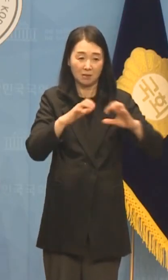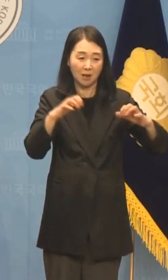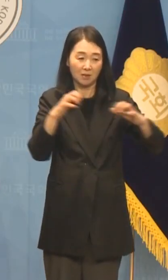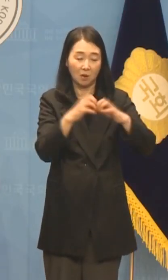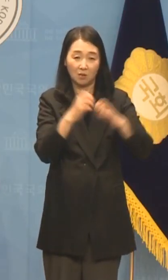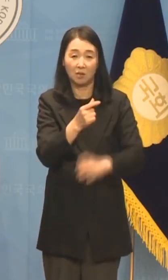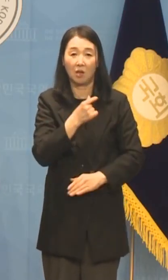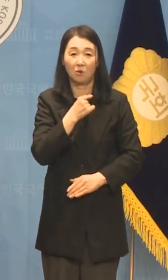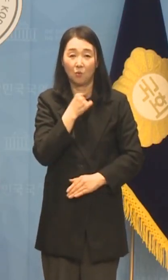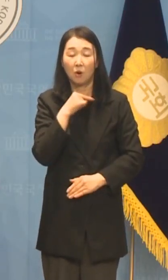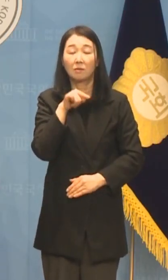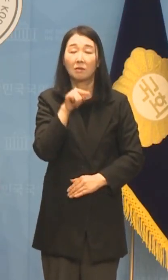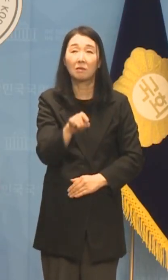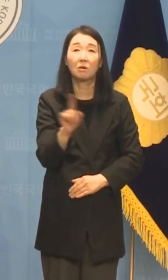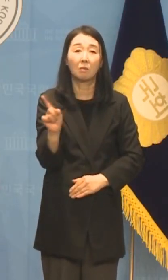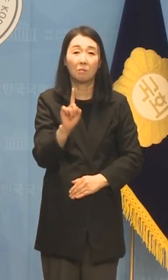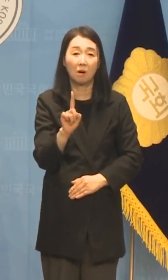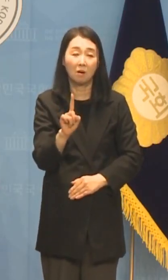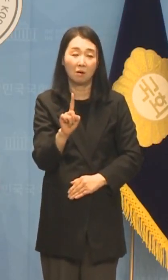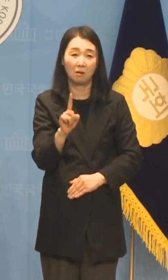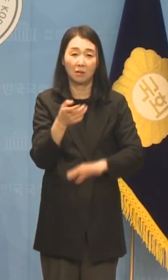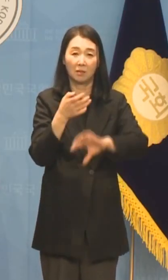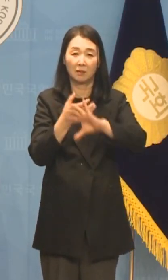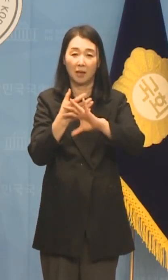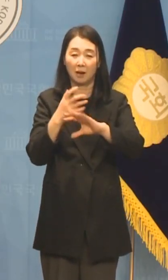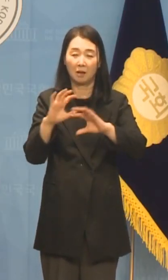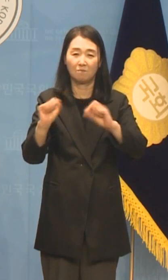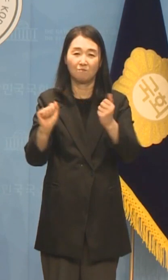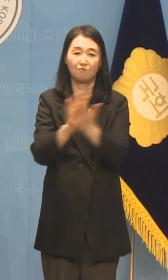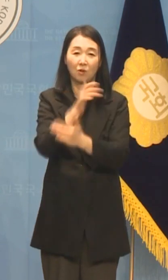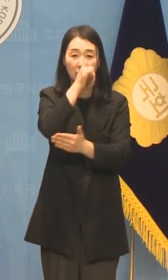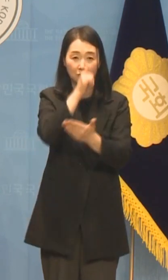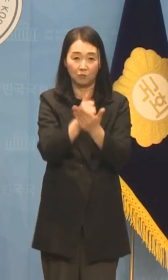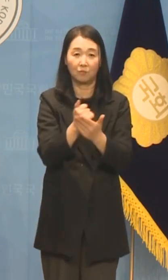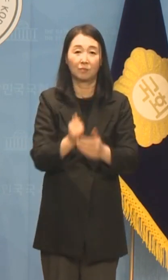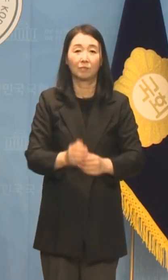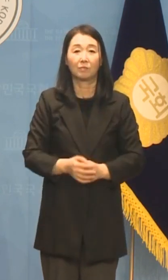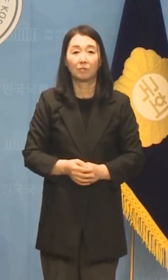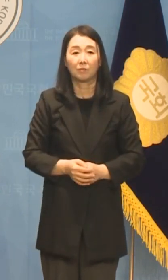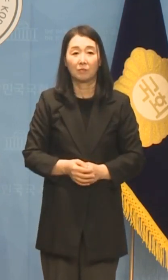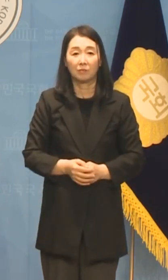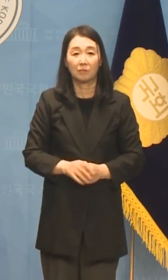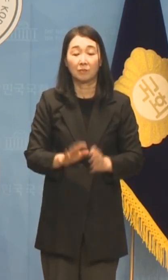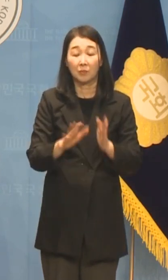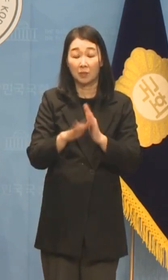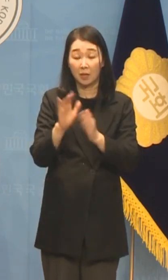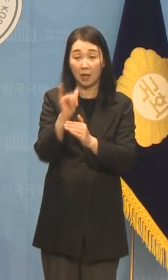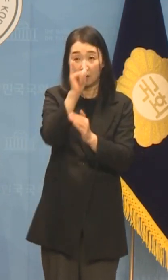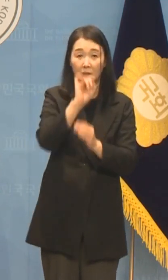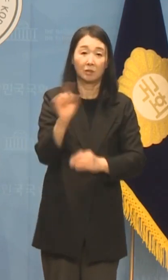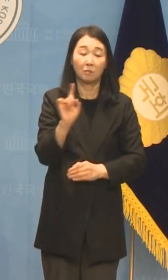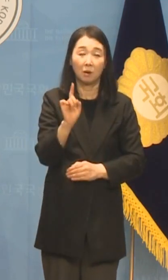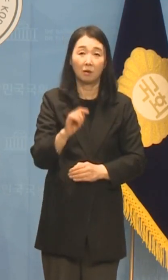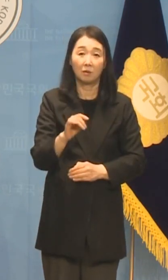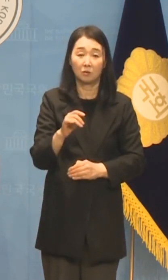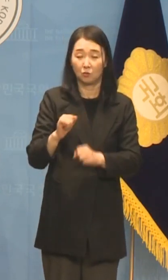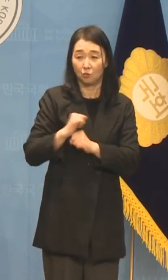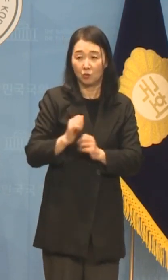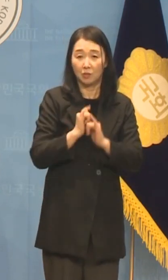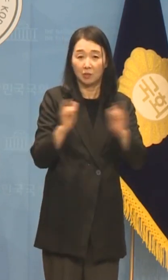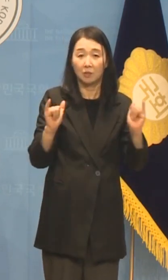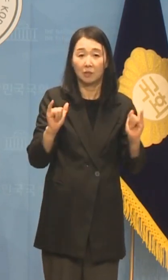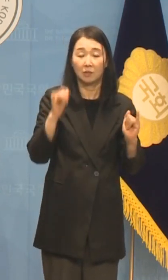획책한 명백한 외환죄에 해당합니다. 당시 헬기는 참여한